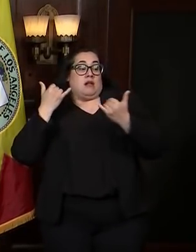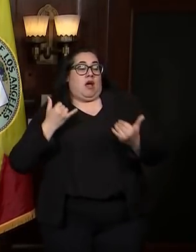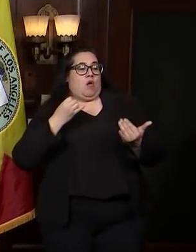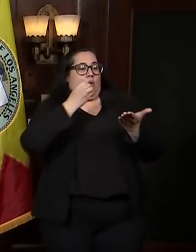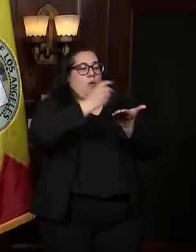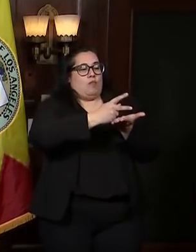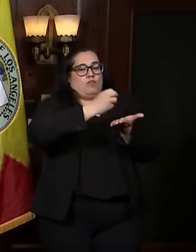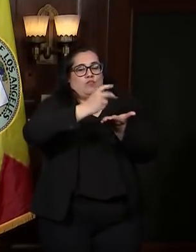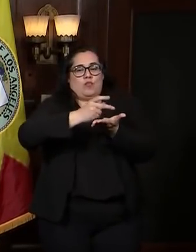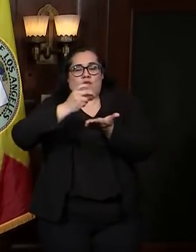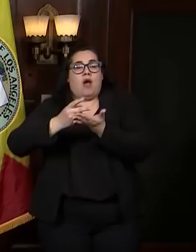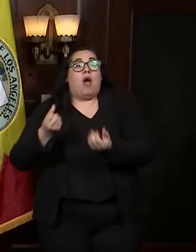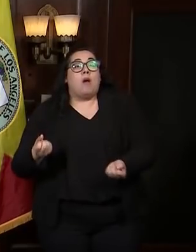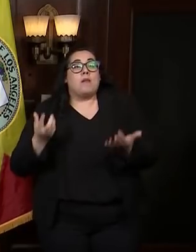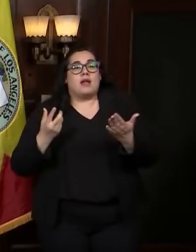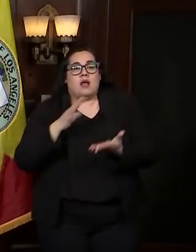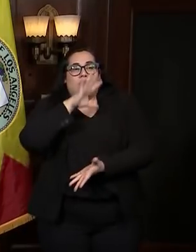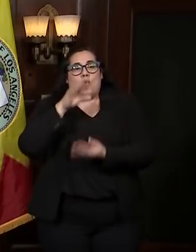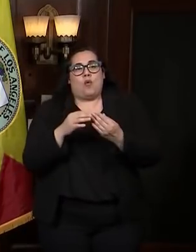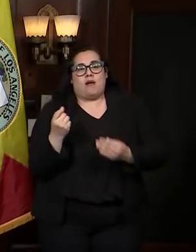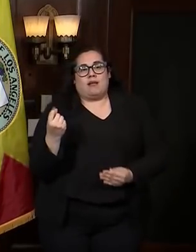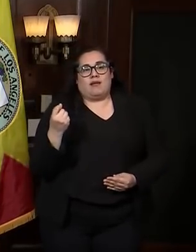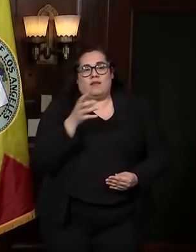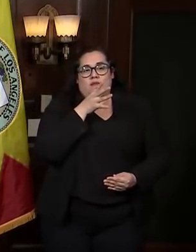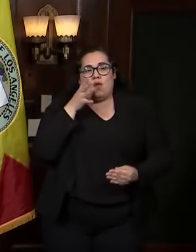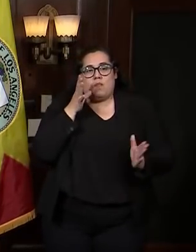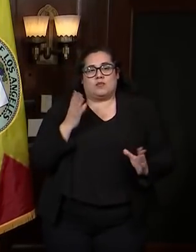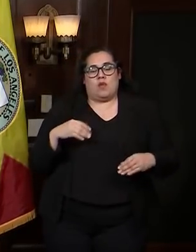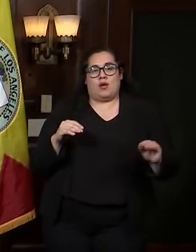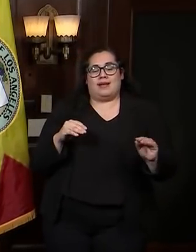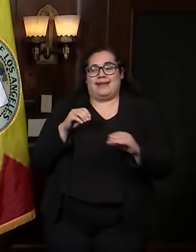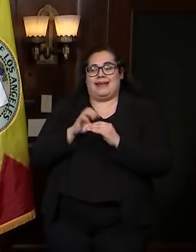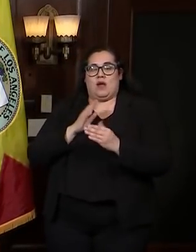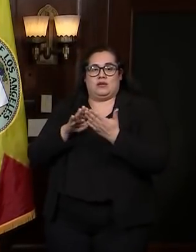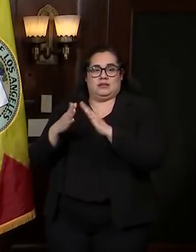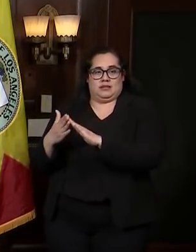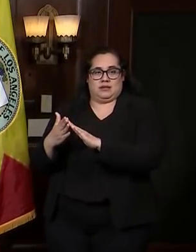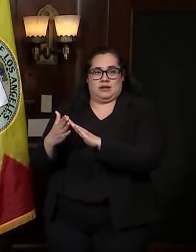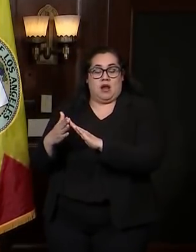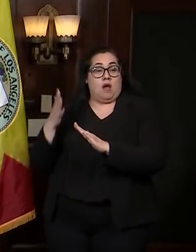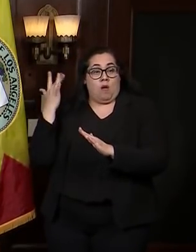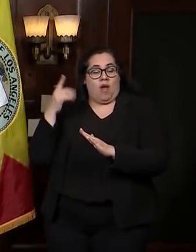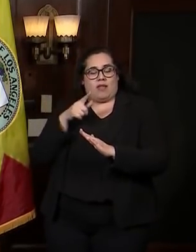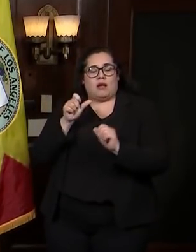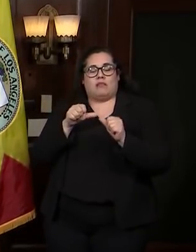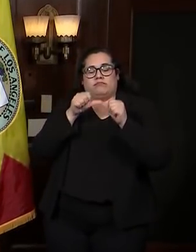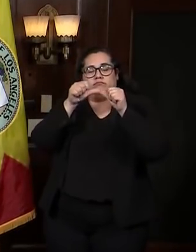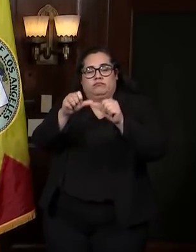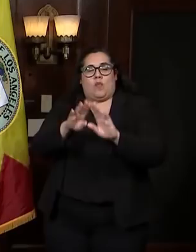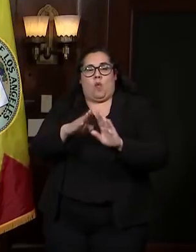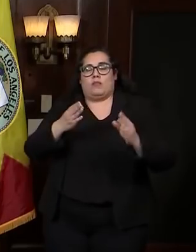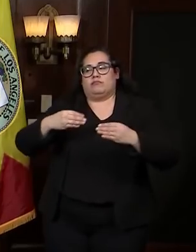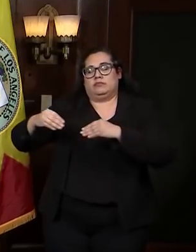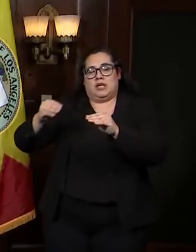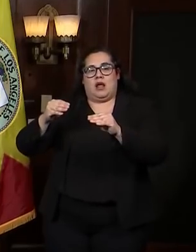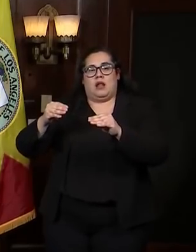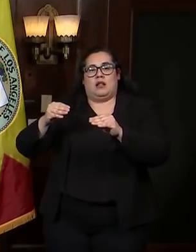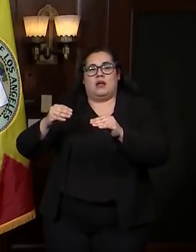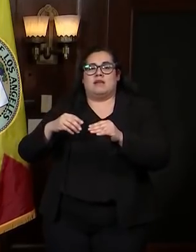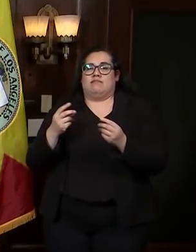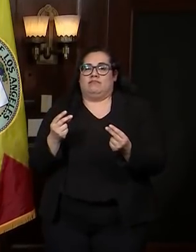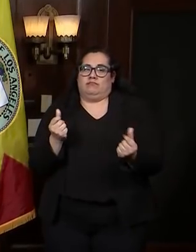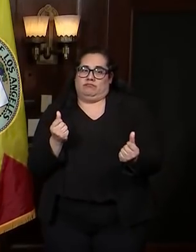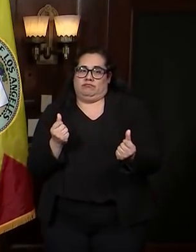aprobado a 11 mercados de agricultores en nuestra ciudad para continuar operaciones